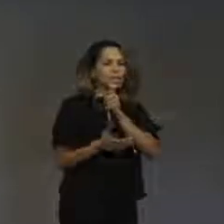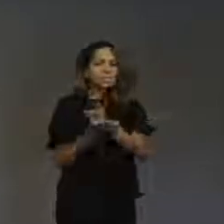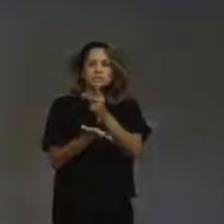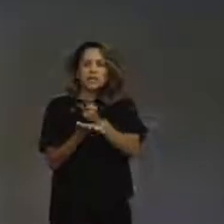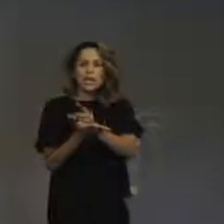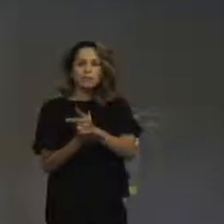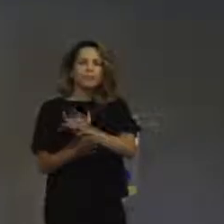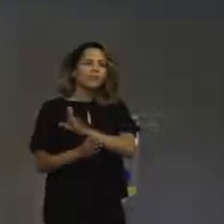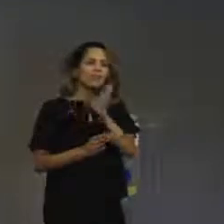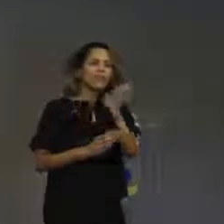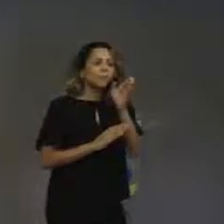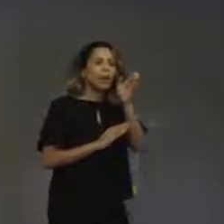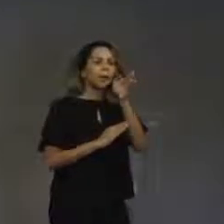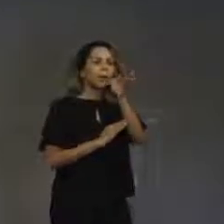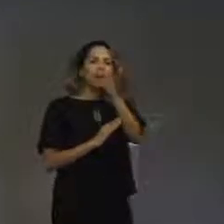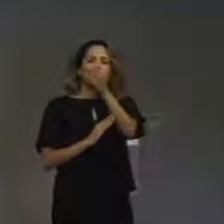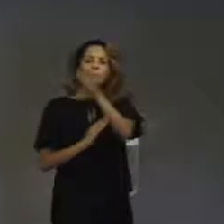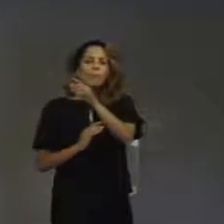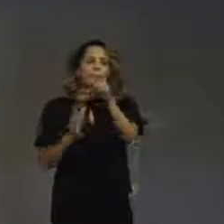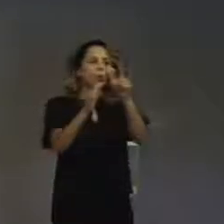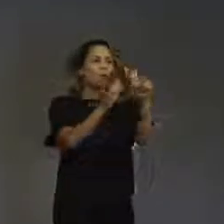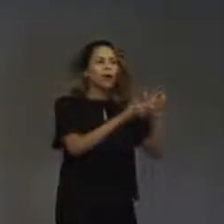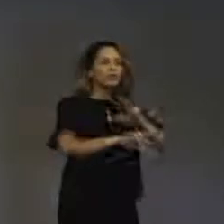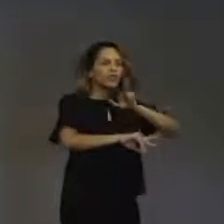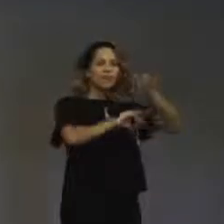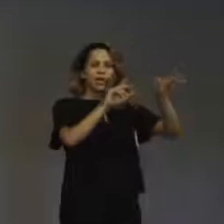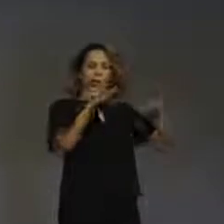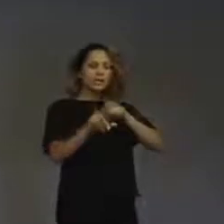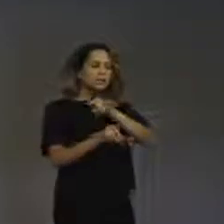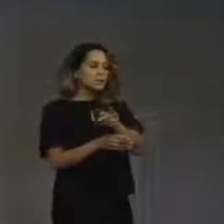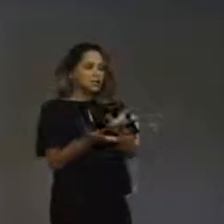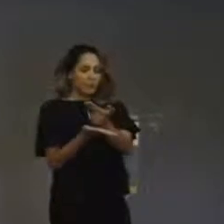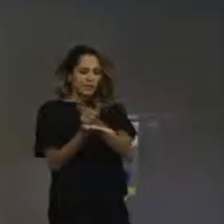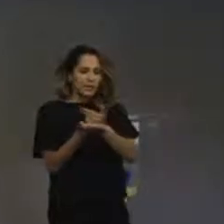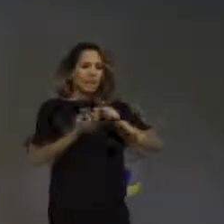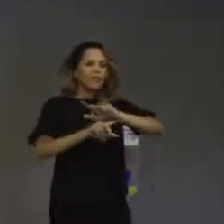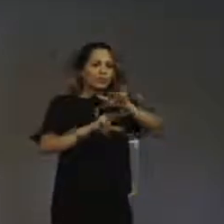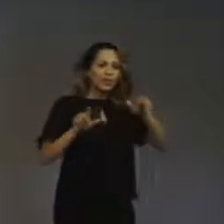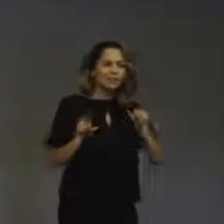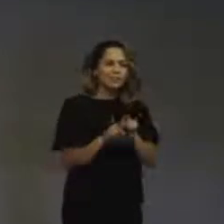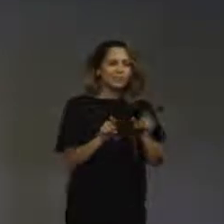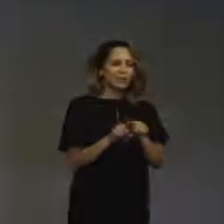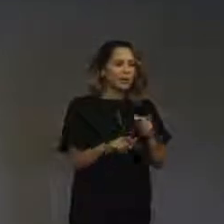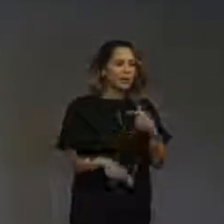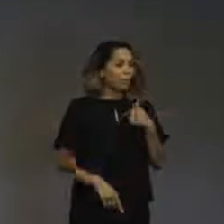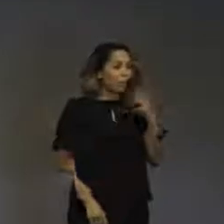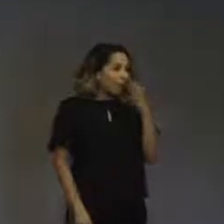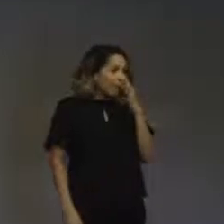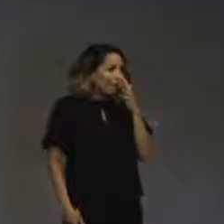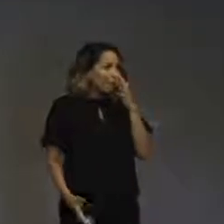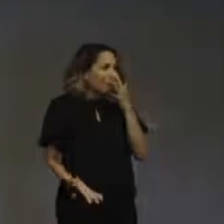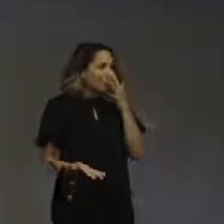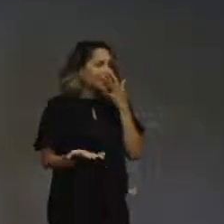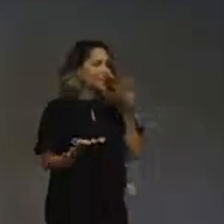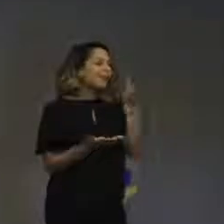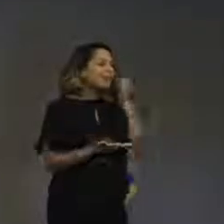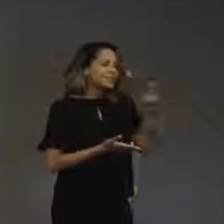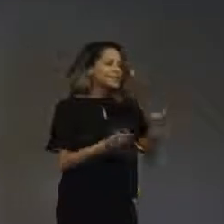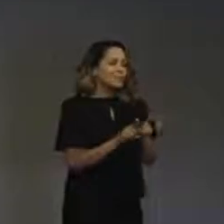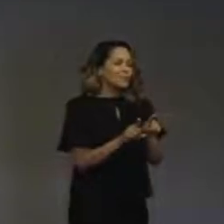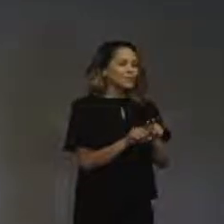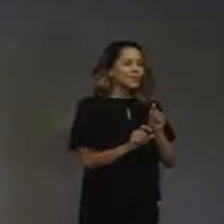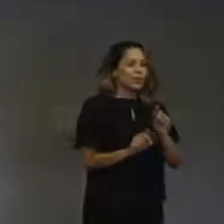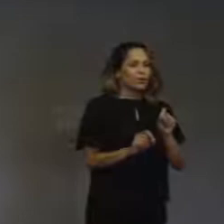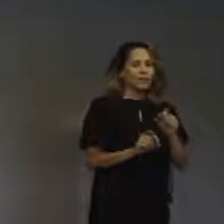eu? Né? Nascida, criada, e esses bairros eu nunca visitei. Isso me remete a um caso que eu acho interessante, que é do